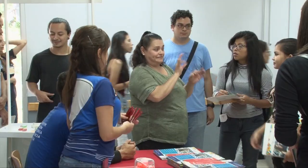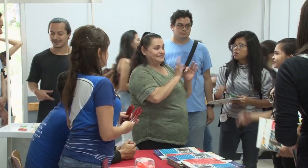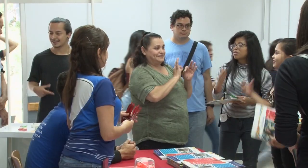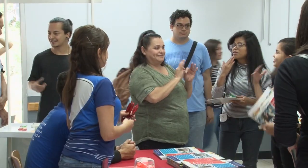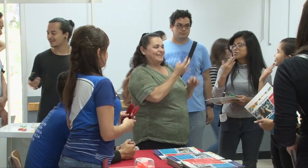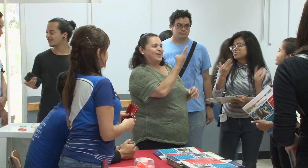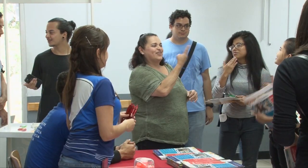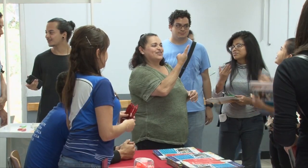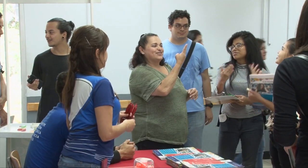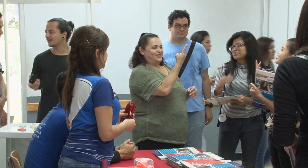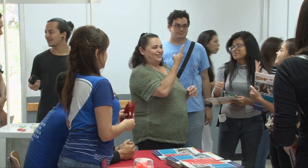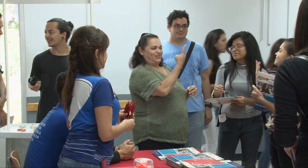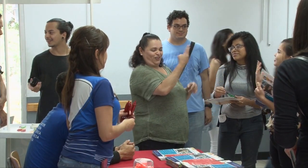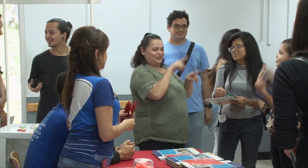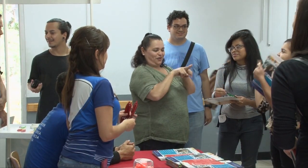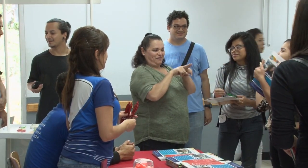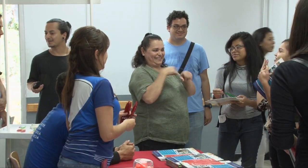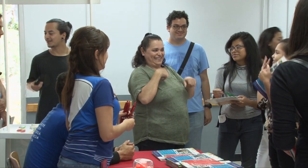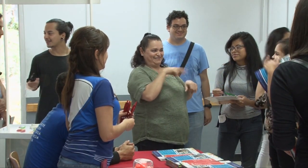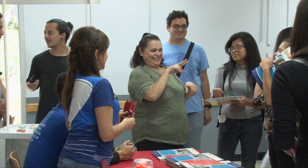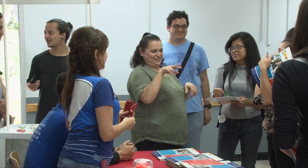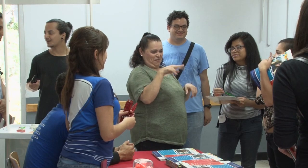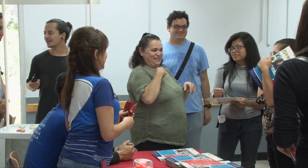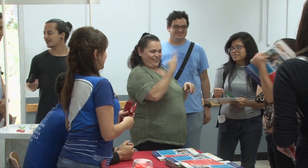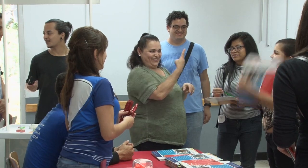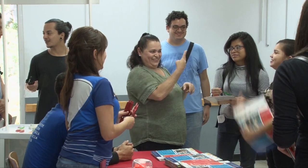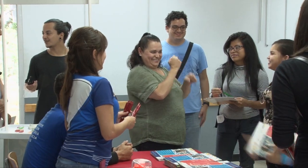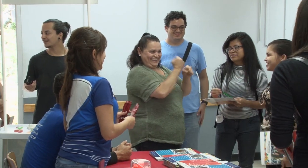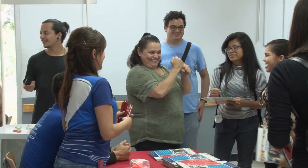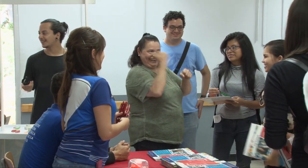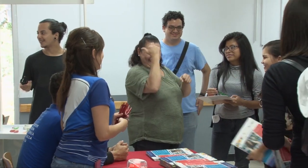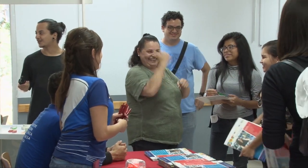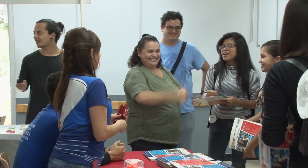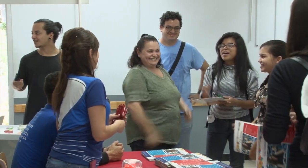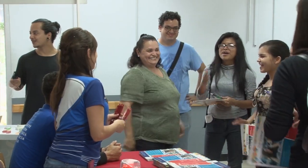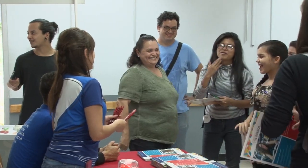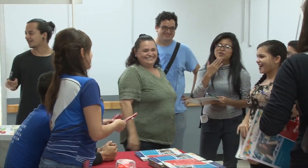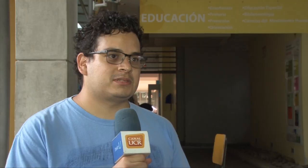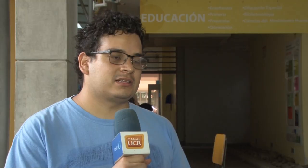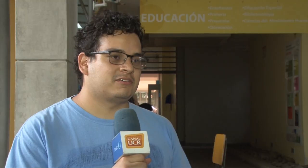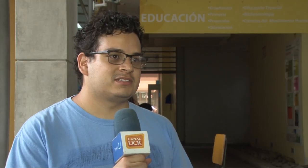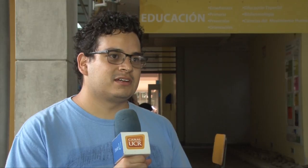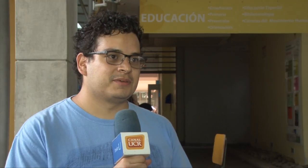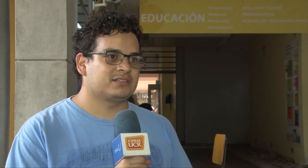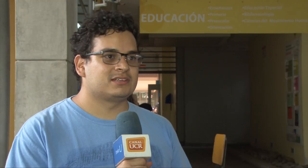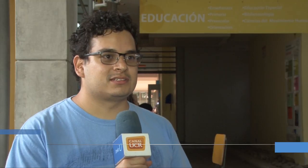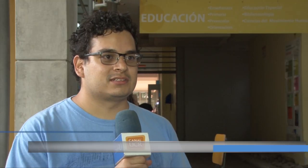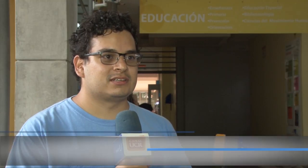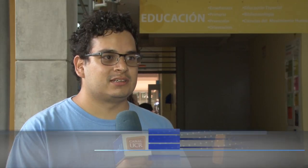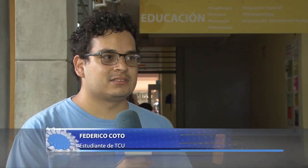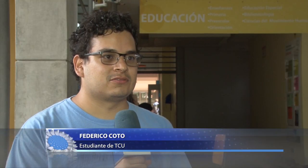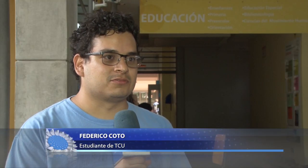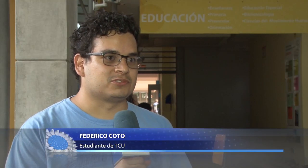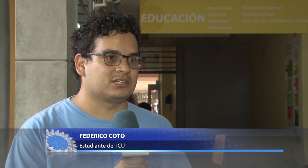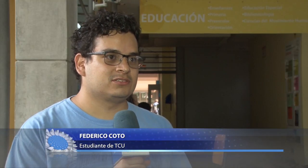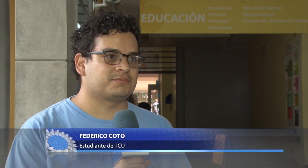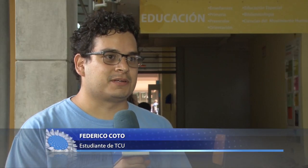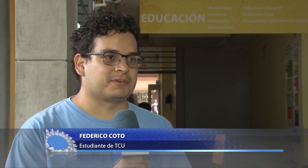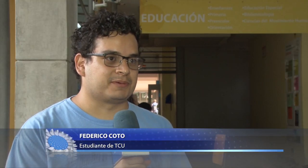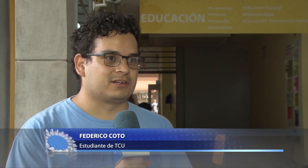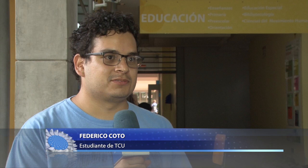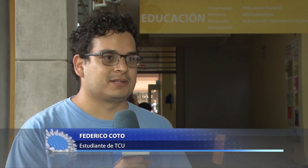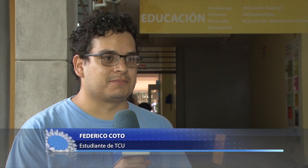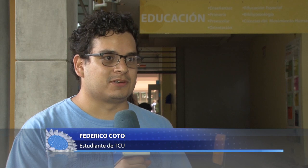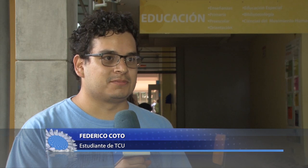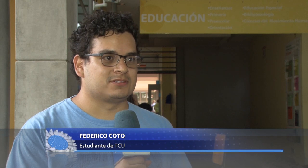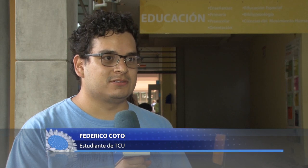que trabaja con estudiantes de décimo de undécimo año del colegio que el tc trata básicamente hacer talleres con los muchachos